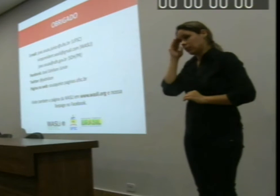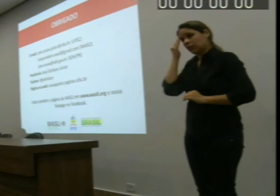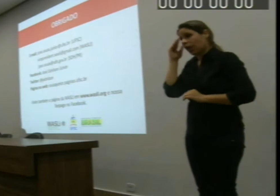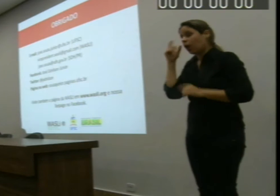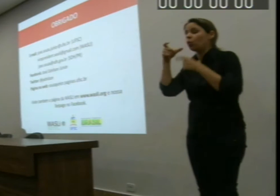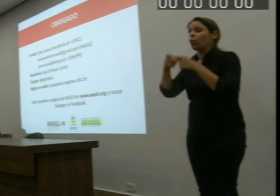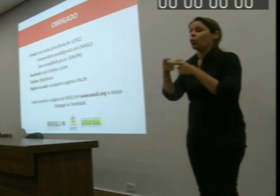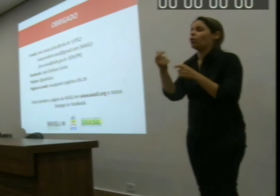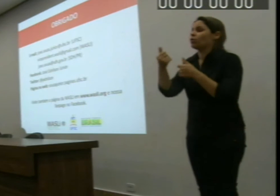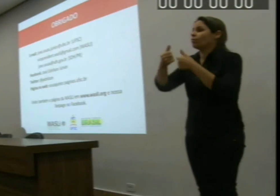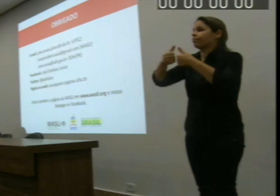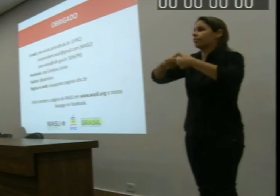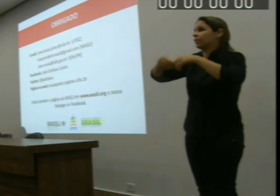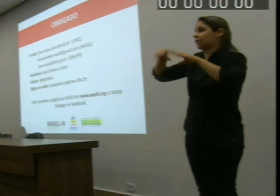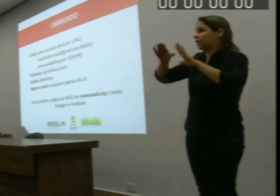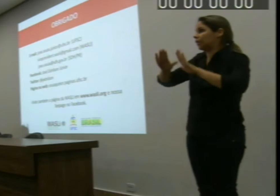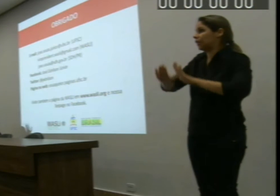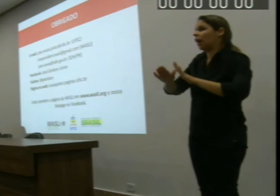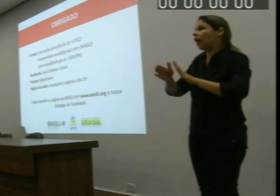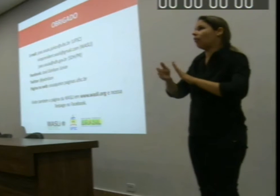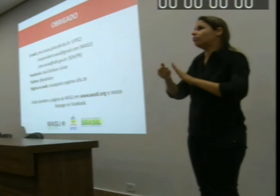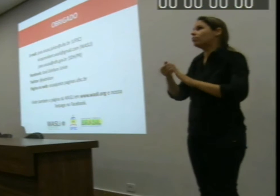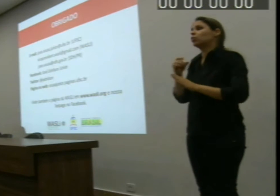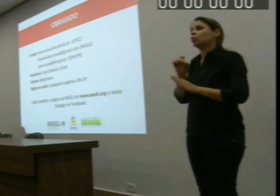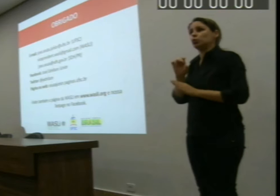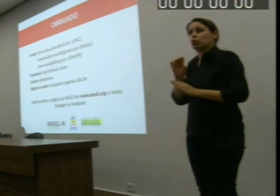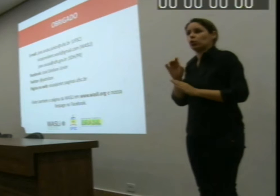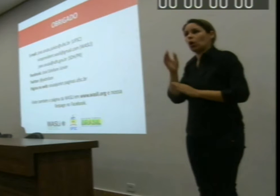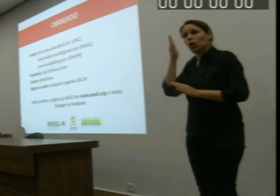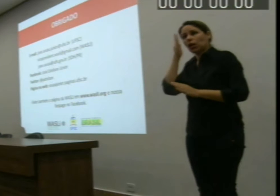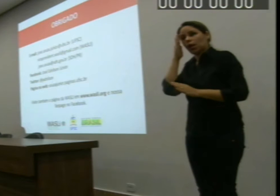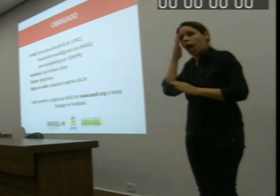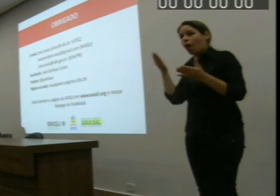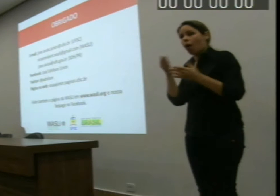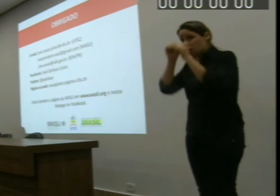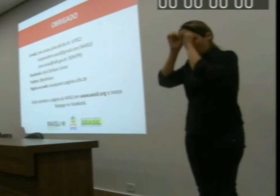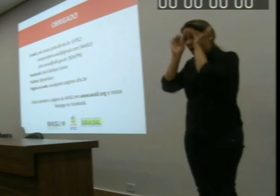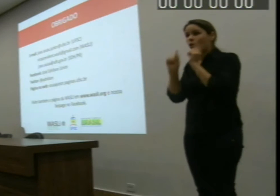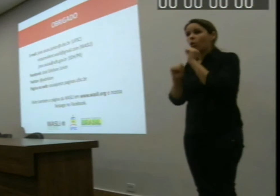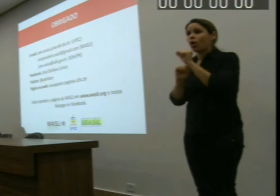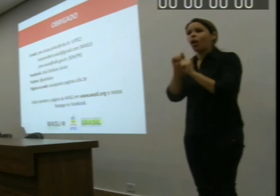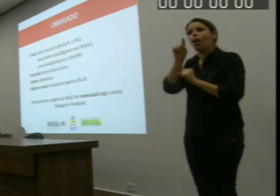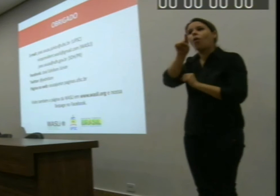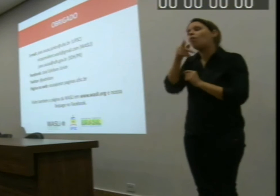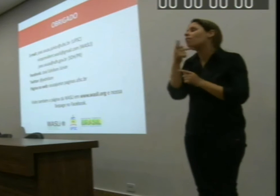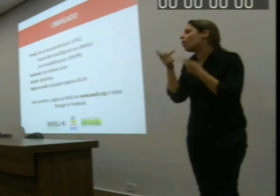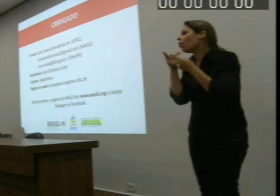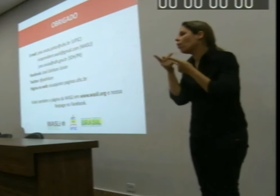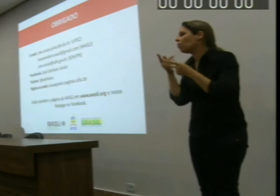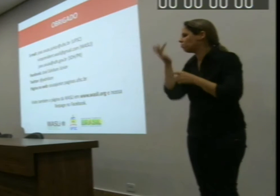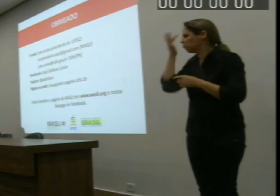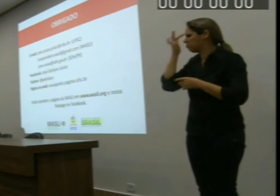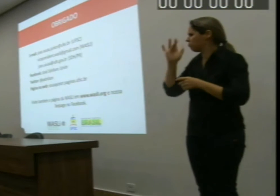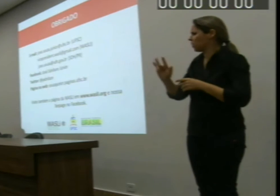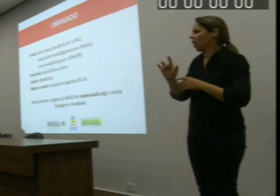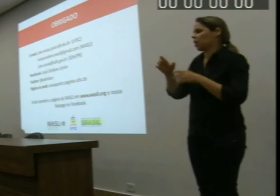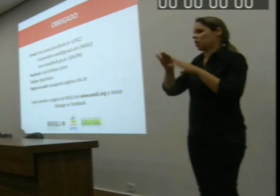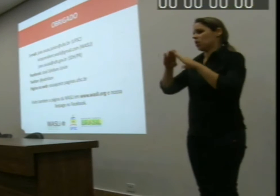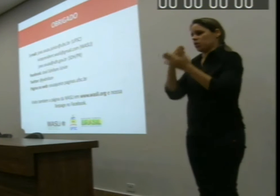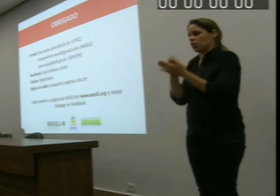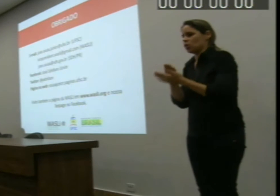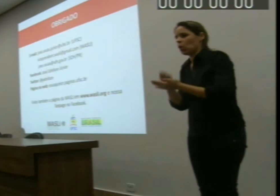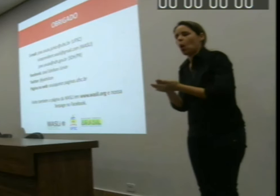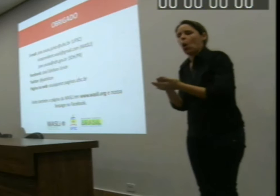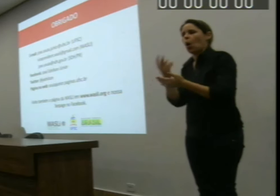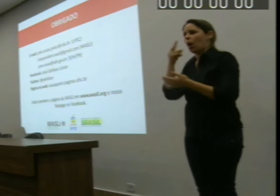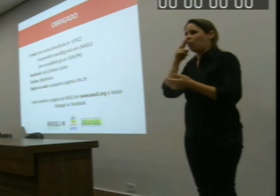aonde você tá e eu só sei o que você tá me falando eu não sei a escola eu não sei o que o intérprete faz eu nunca vi o intérprete